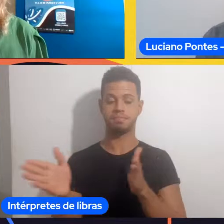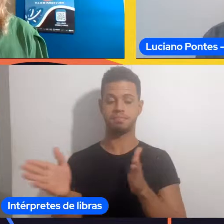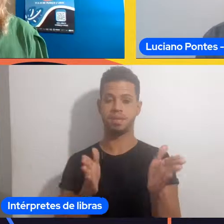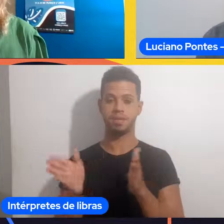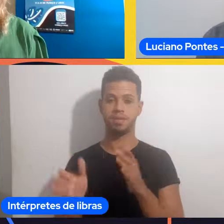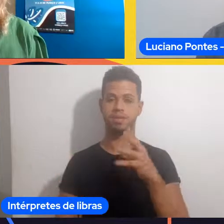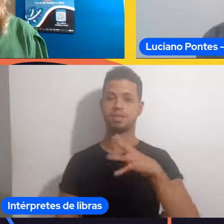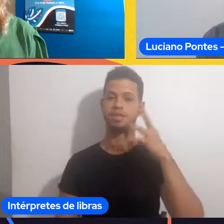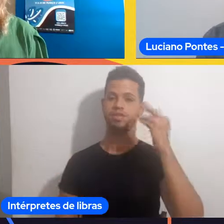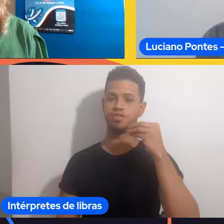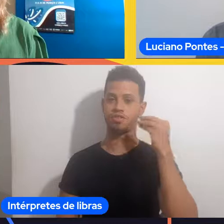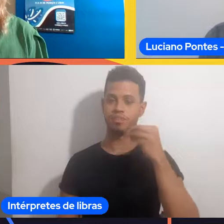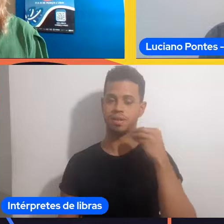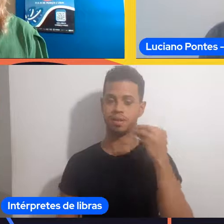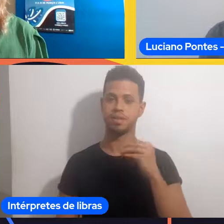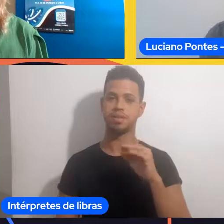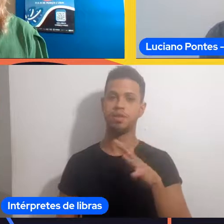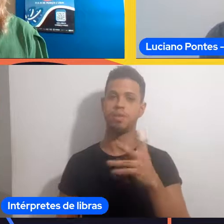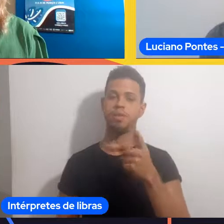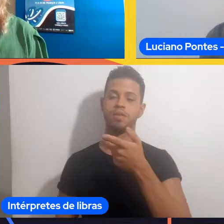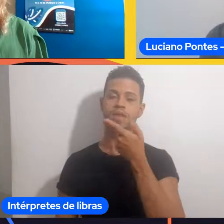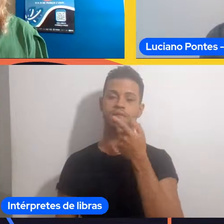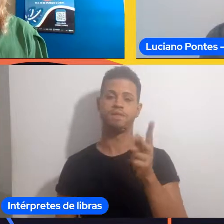né? Quando você fala aí sobre